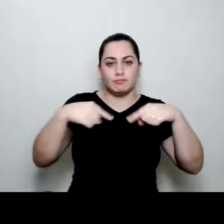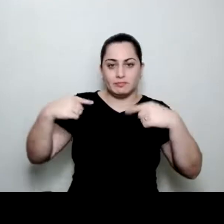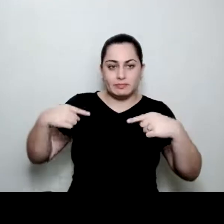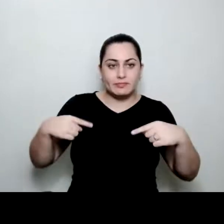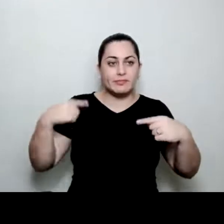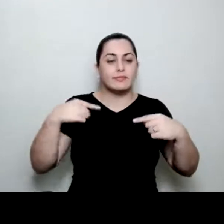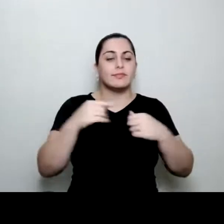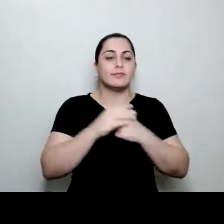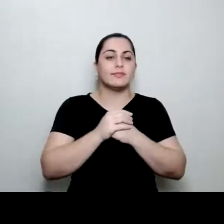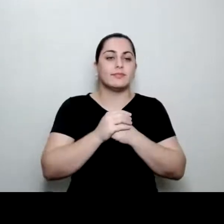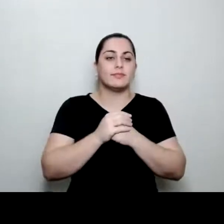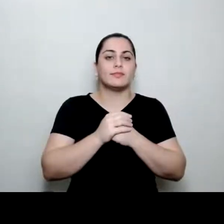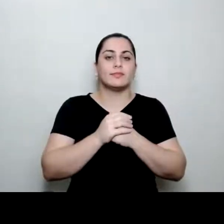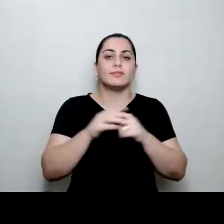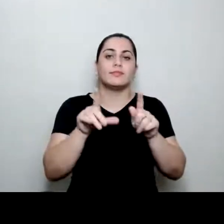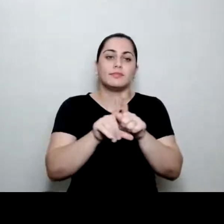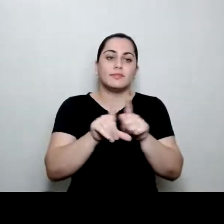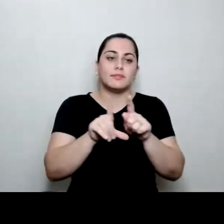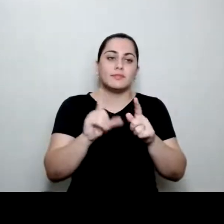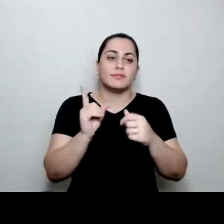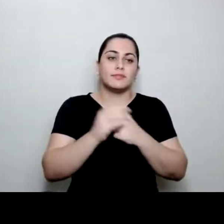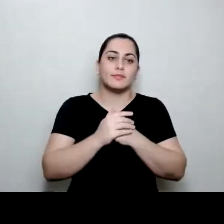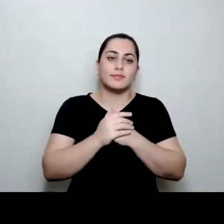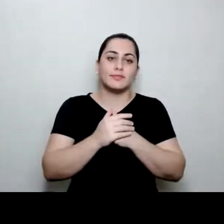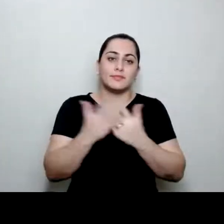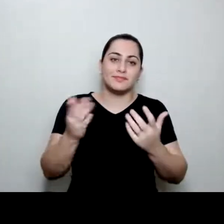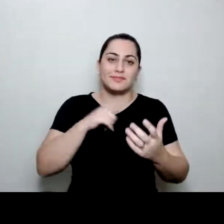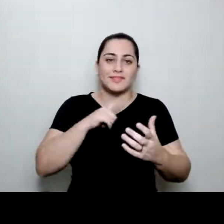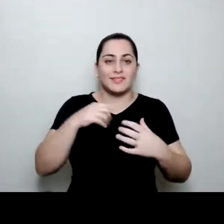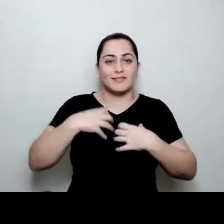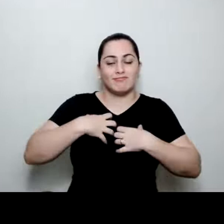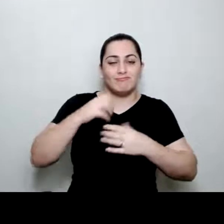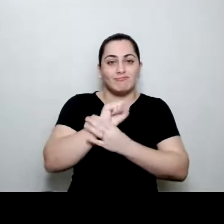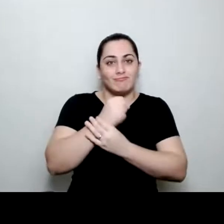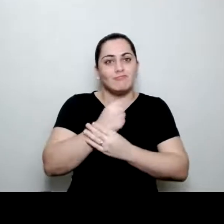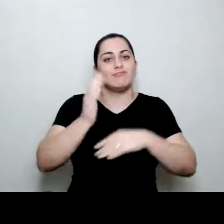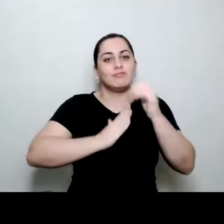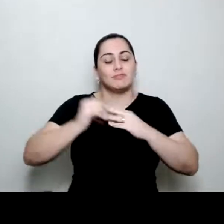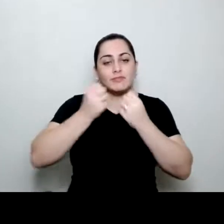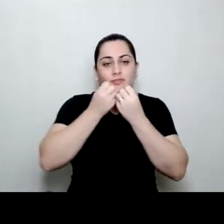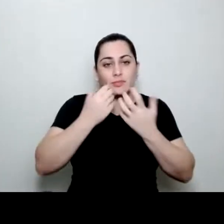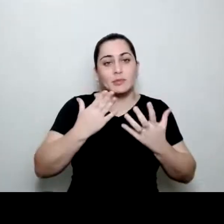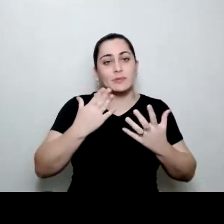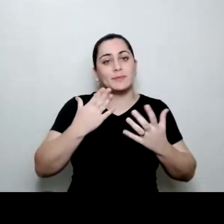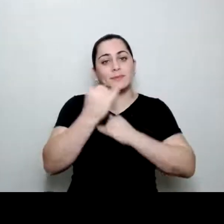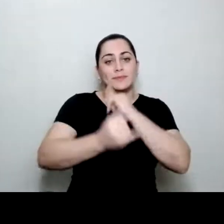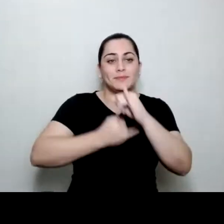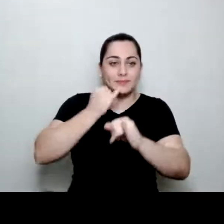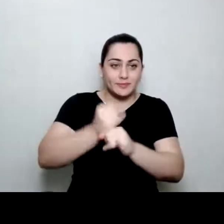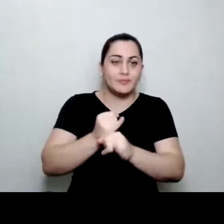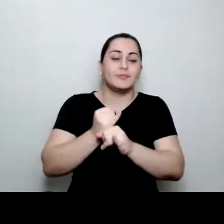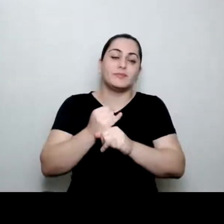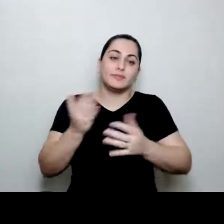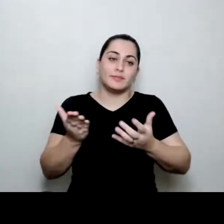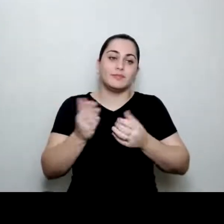Lembrar, assim, seguro morreu de velho, as boas práticas do mundo online, né? Quando